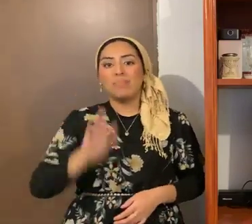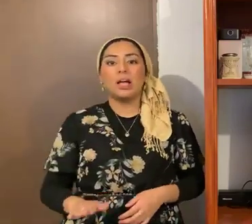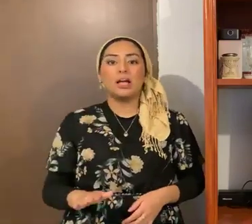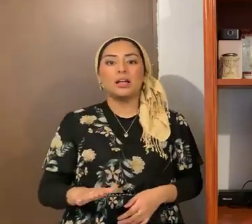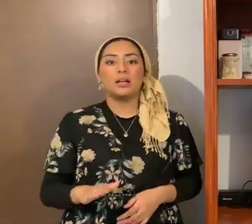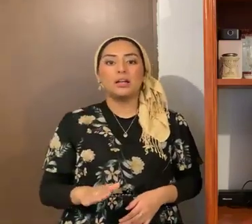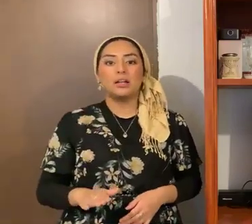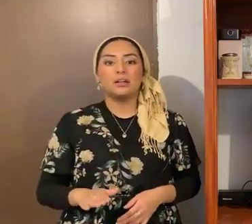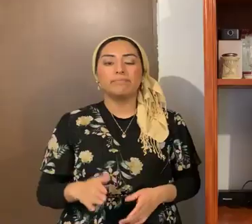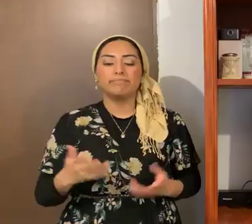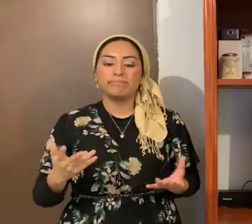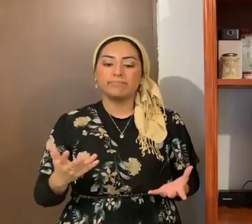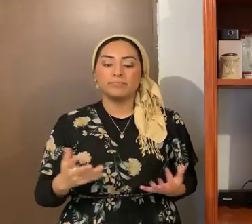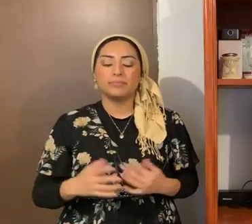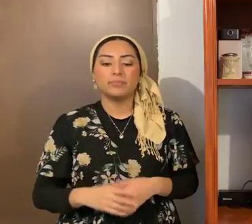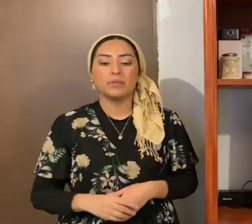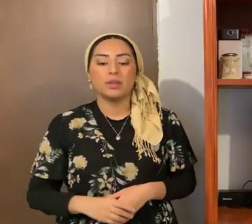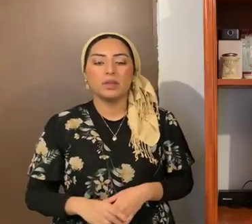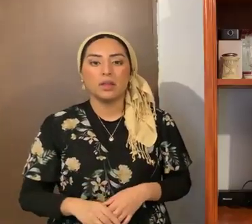Ahora,